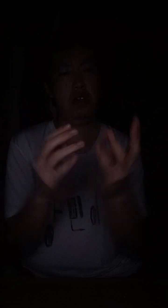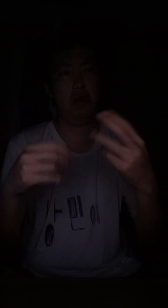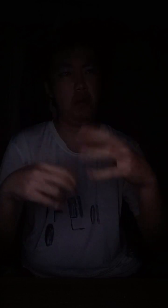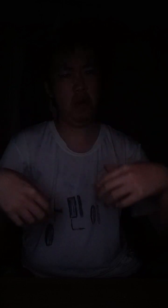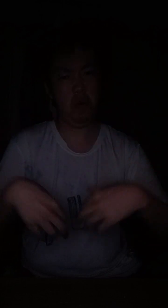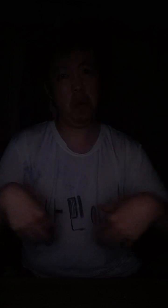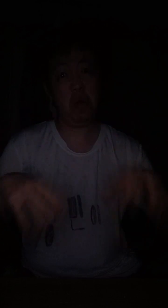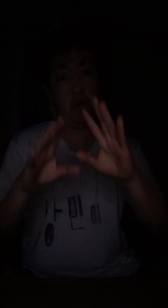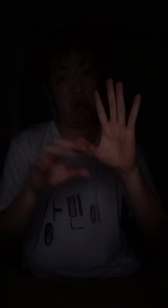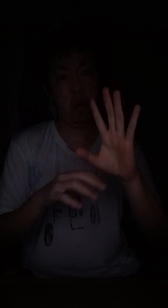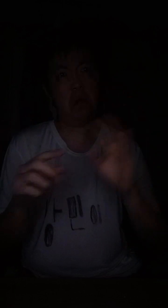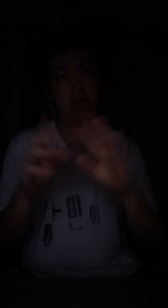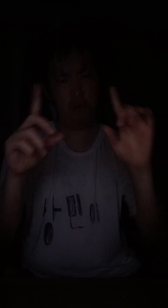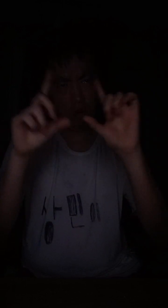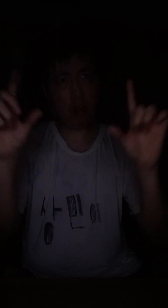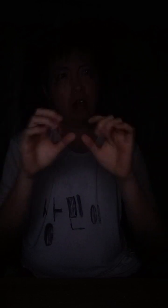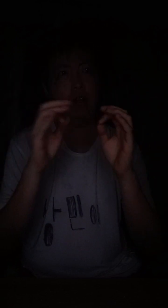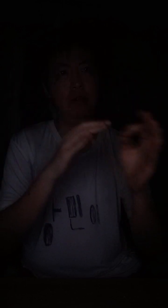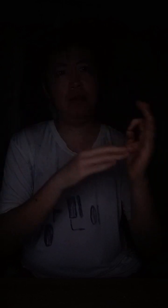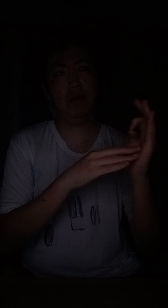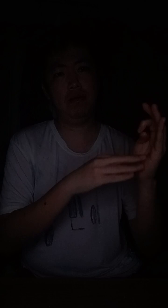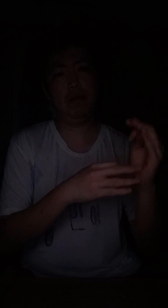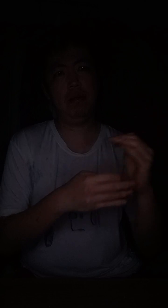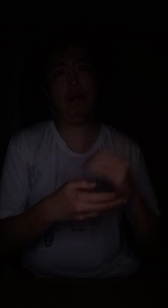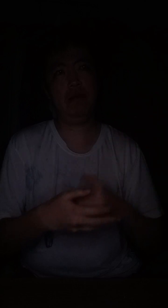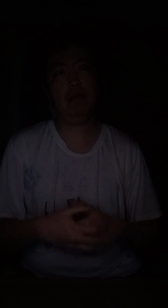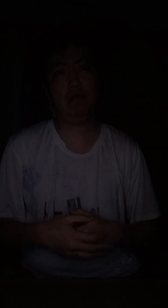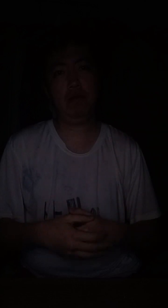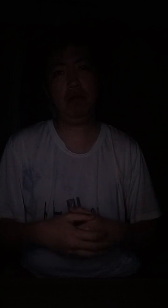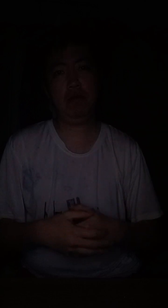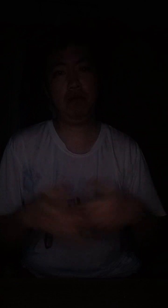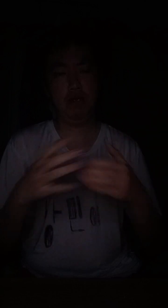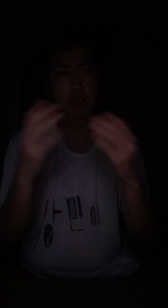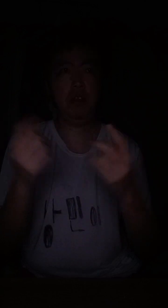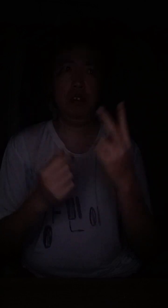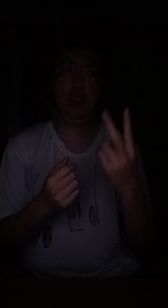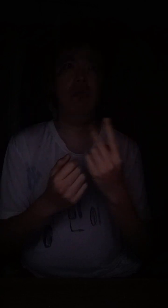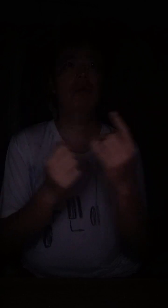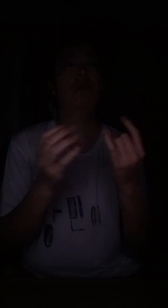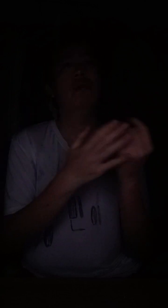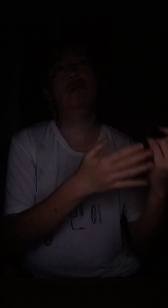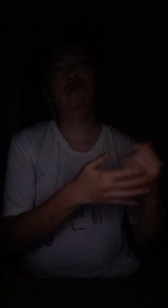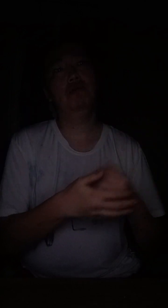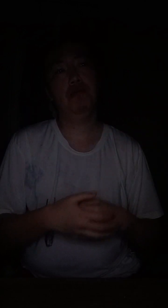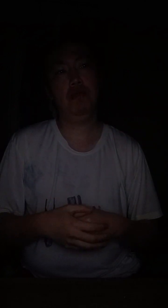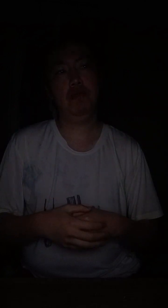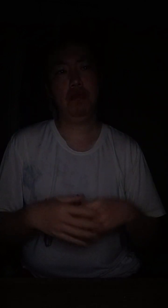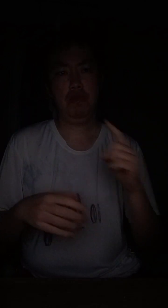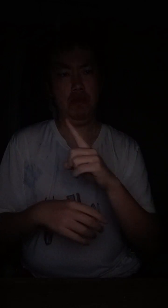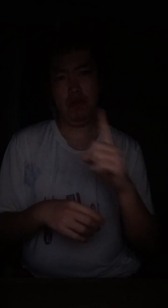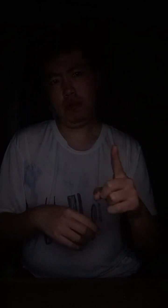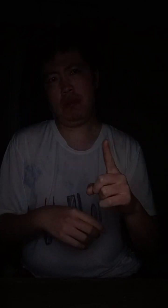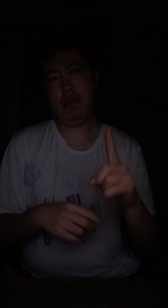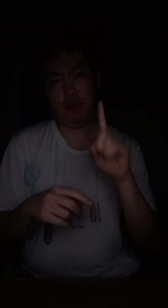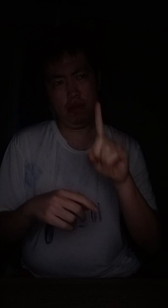화장실에도 몰카가 더 있었다는 사실이 드러났습니다. 피해자가 200명이 넘습니다. 계속 한 번